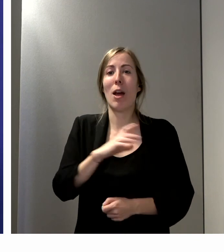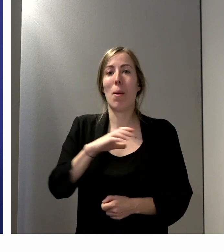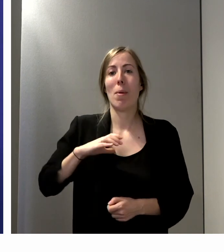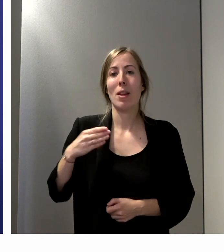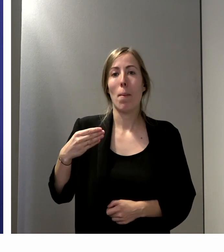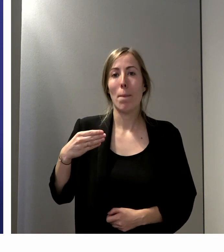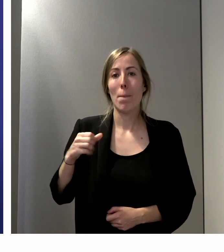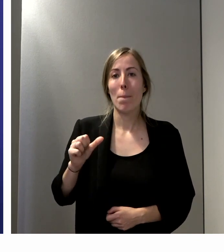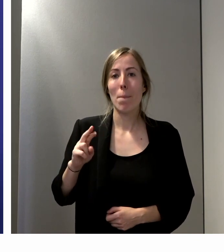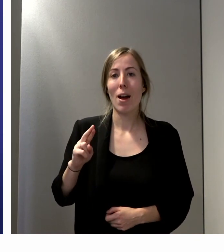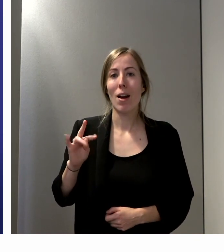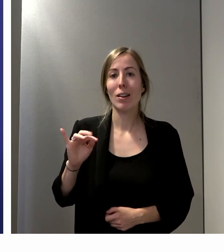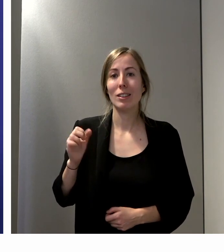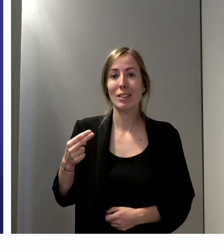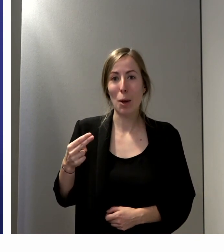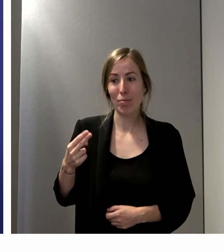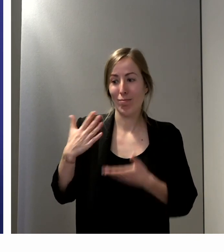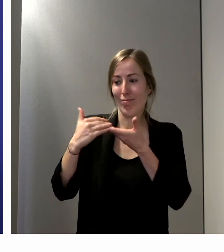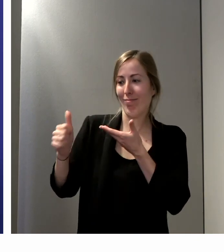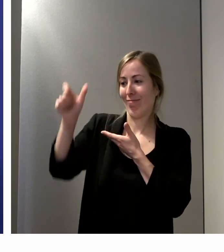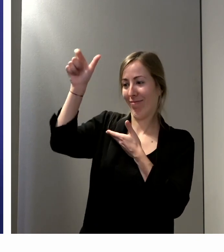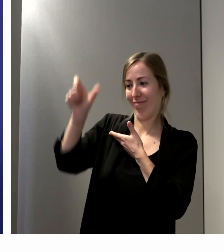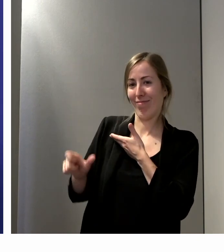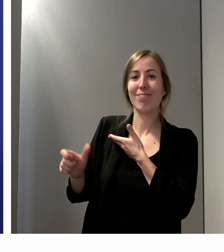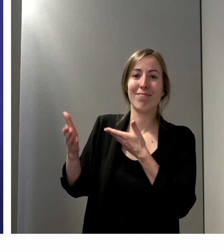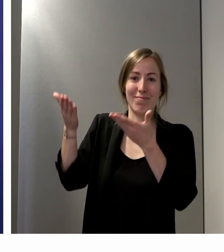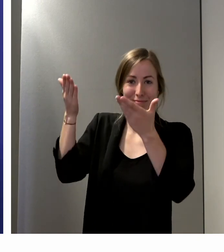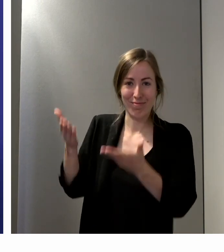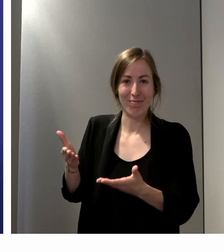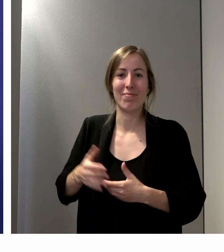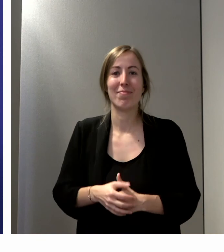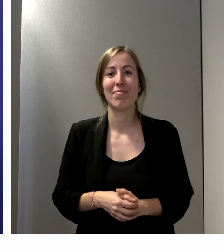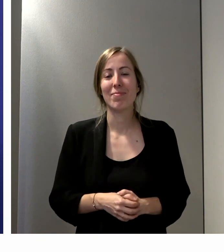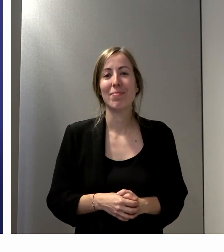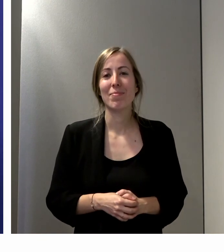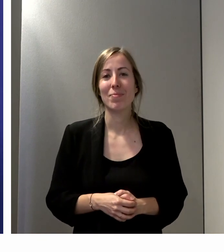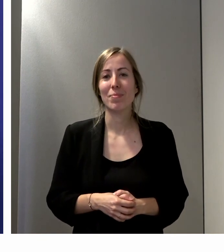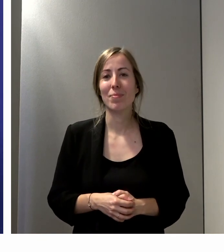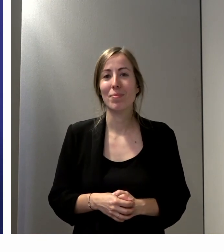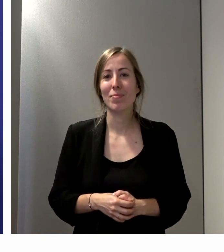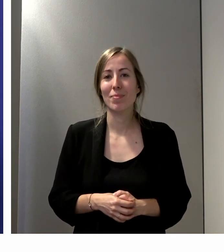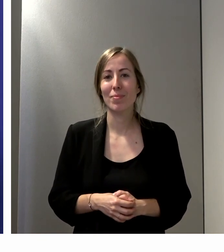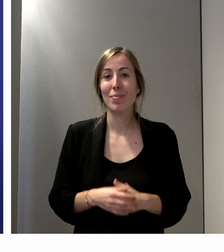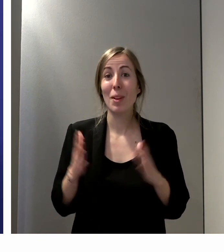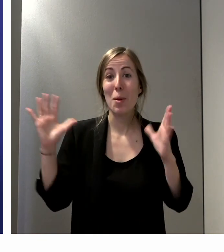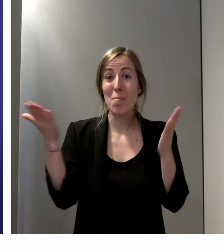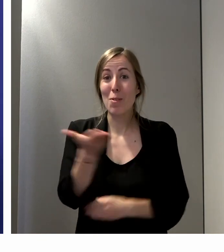je passe l'antenne, comme on dit, à ma consoeur Marie-Pierre Martin.